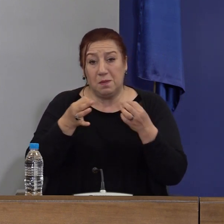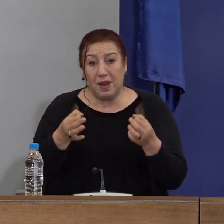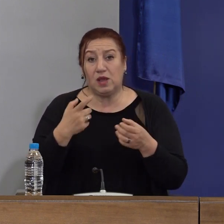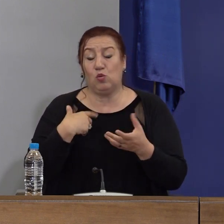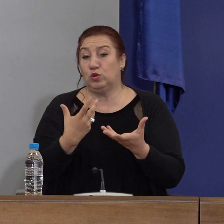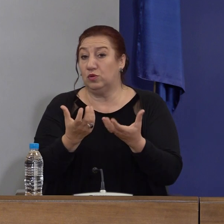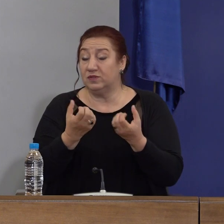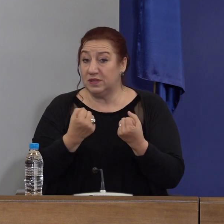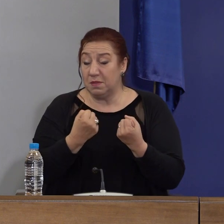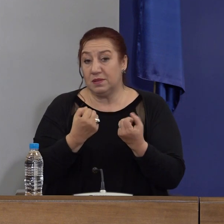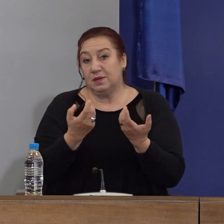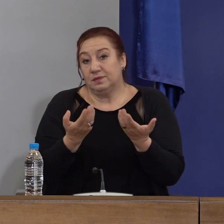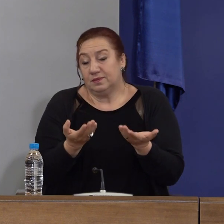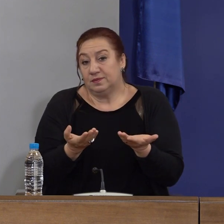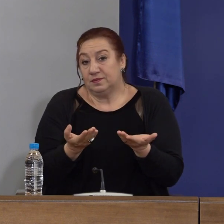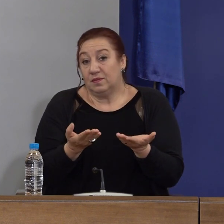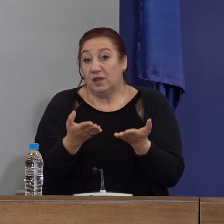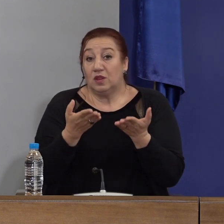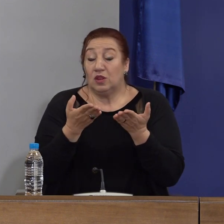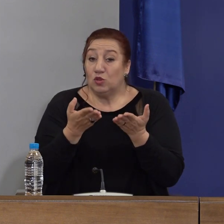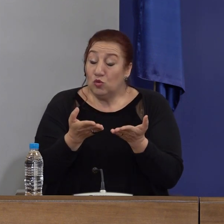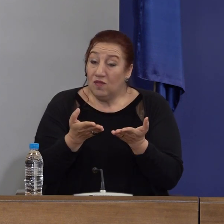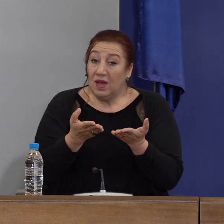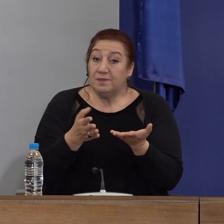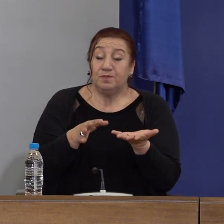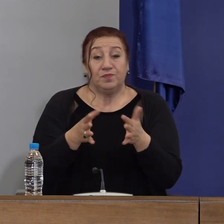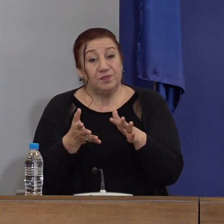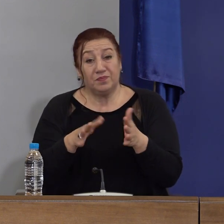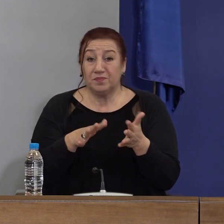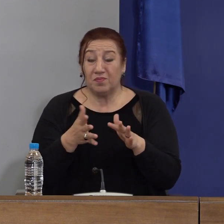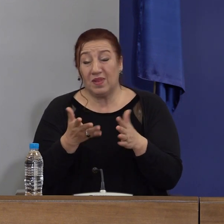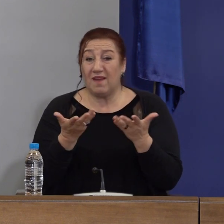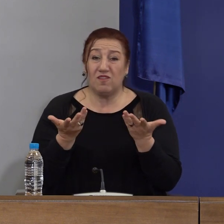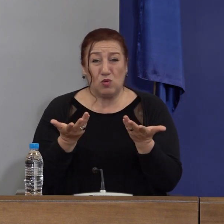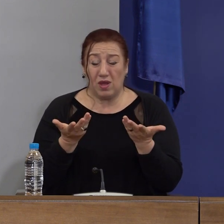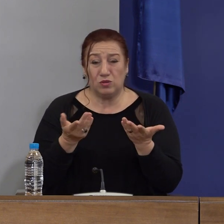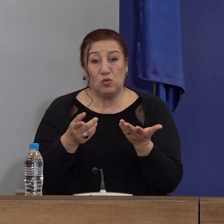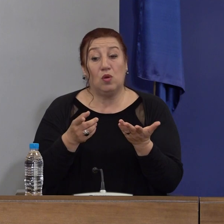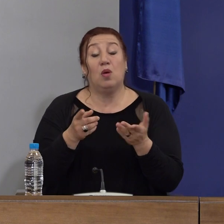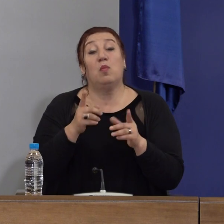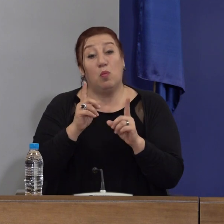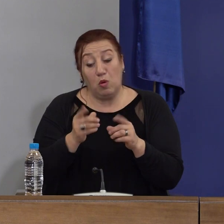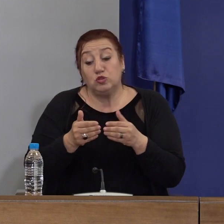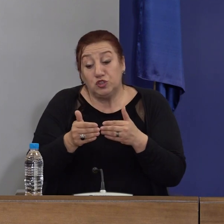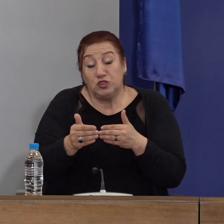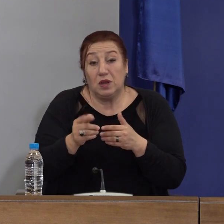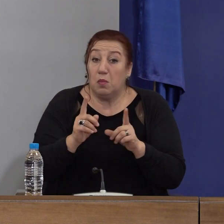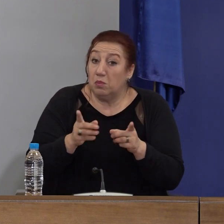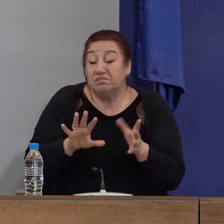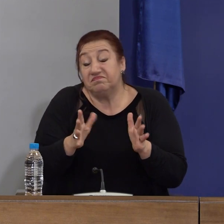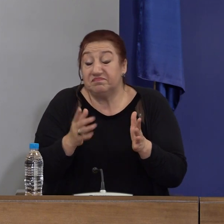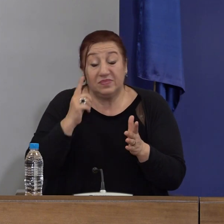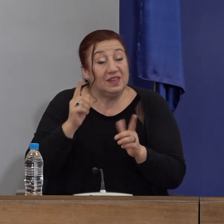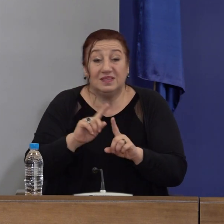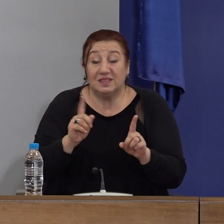предприемат. Така че това е вероятност, която е възможно да се случи, но ние